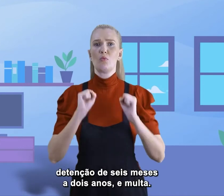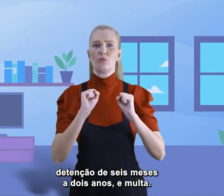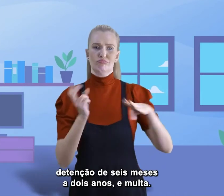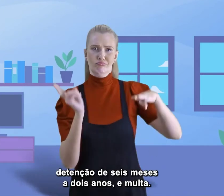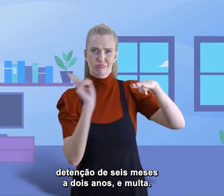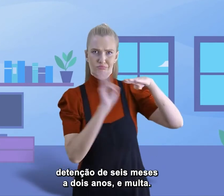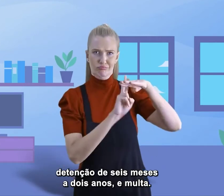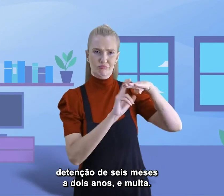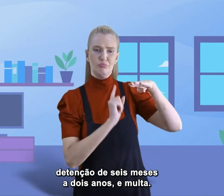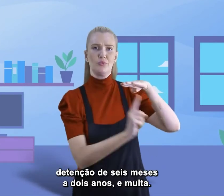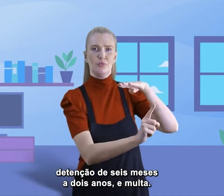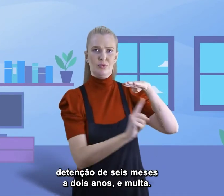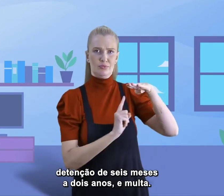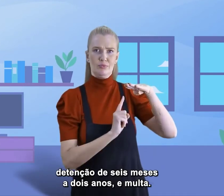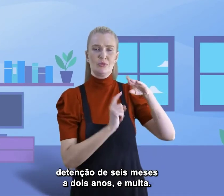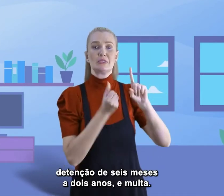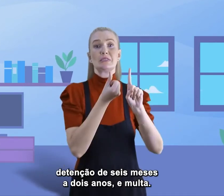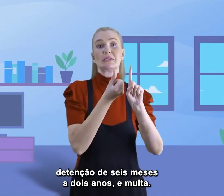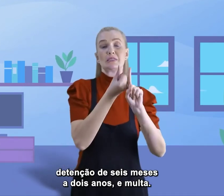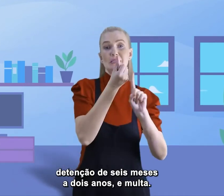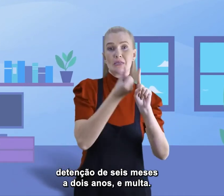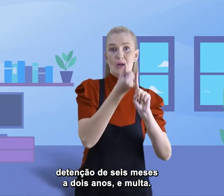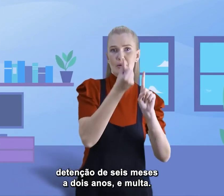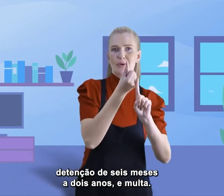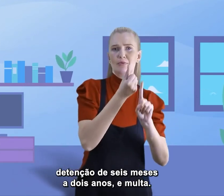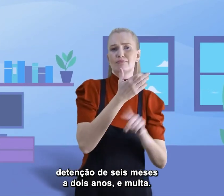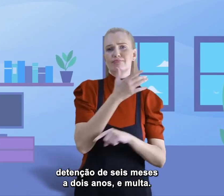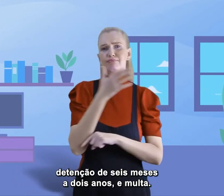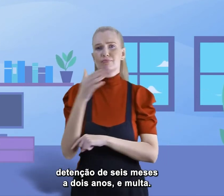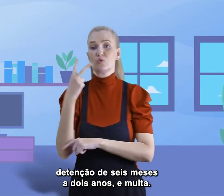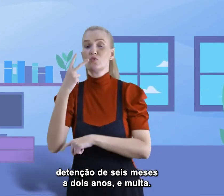detenção de 6 meses a 2 anos e multa.